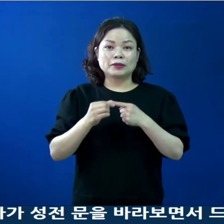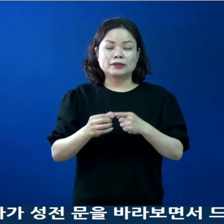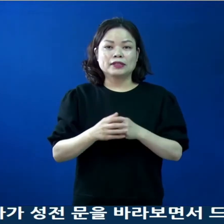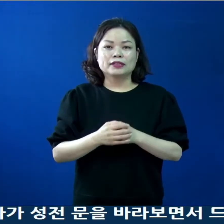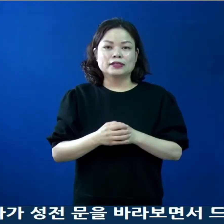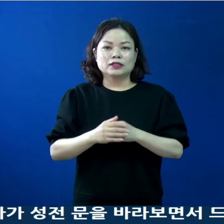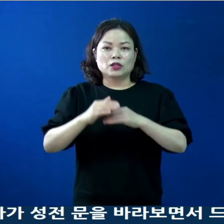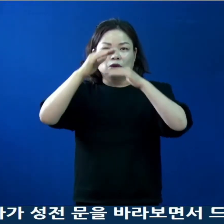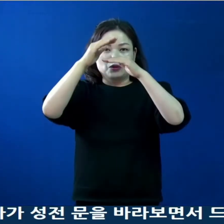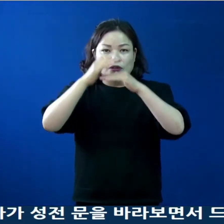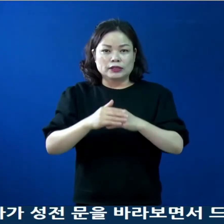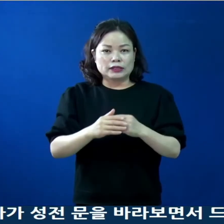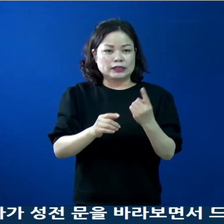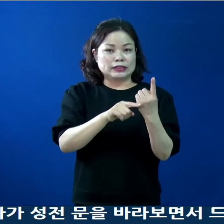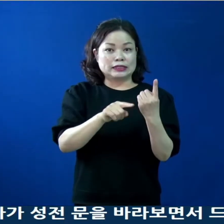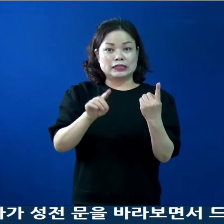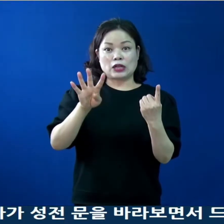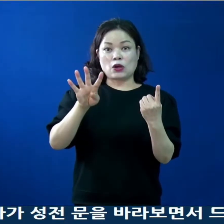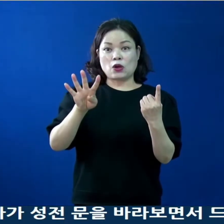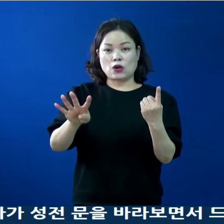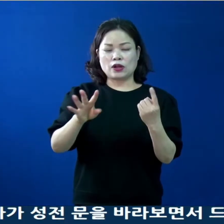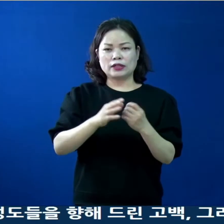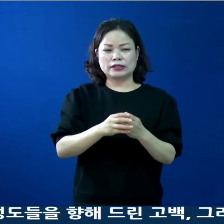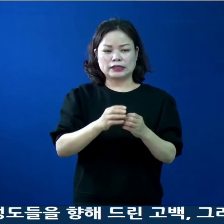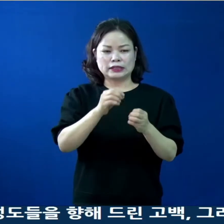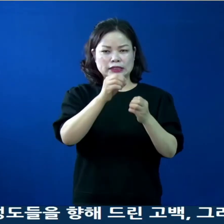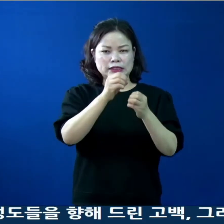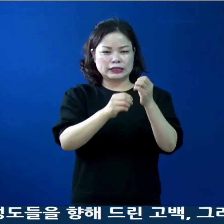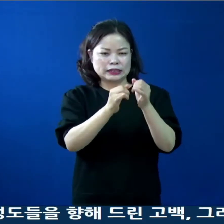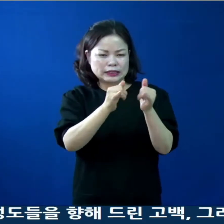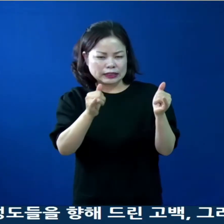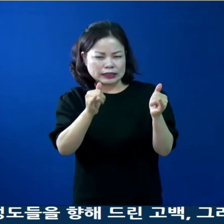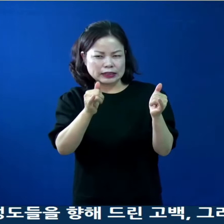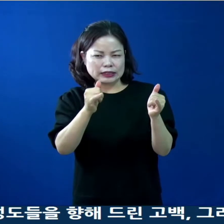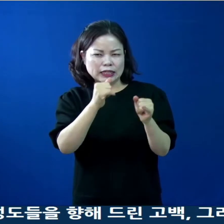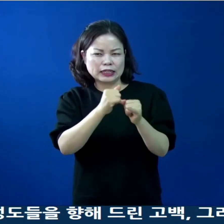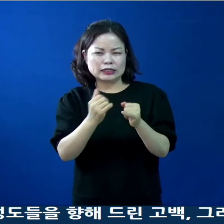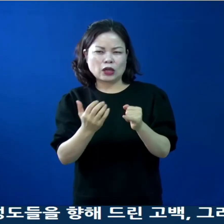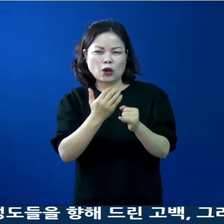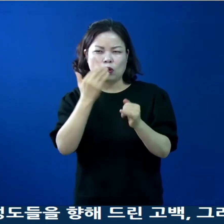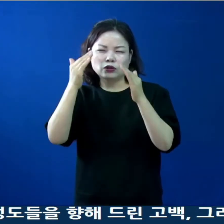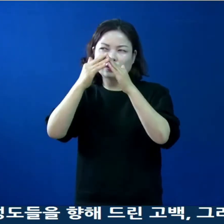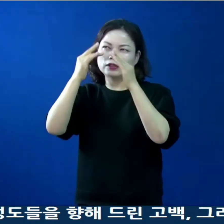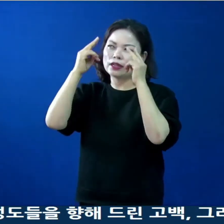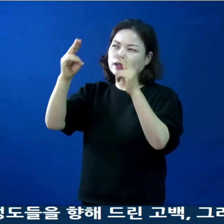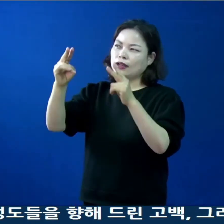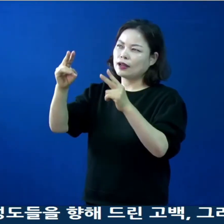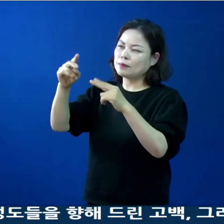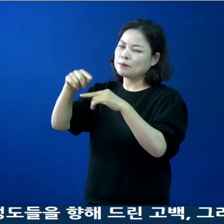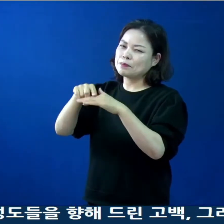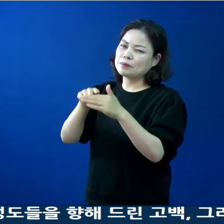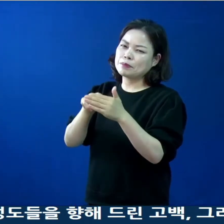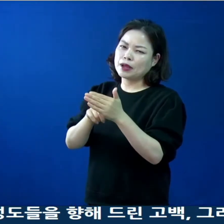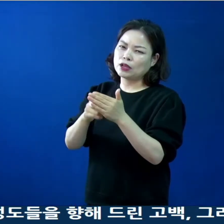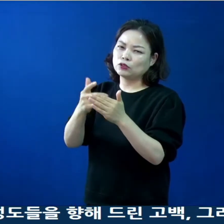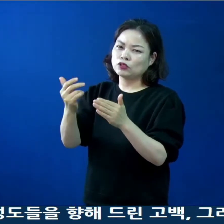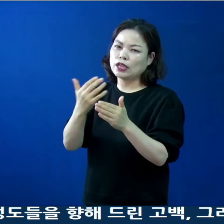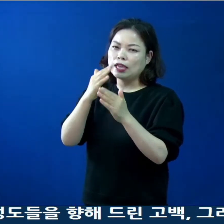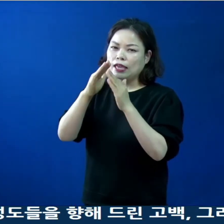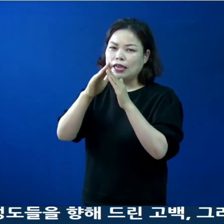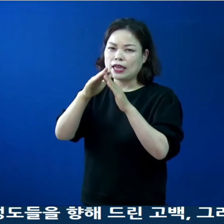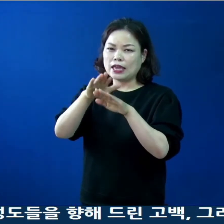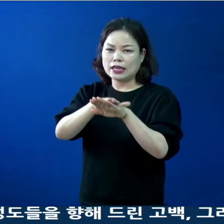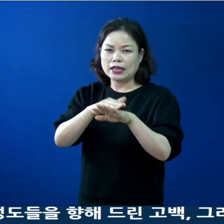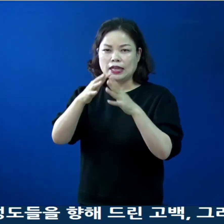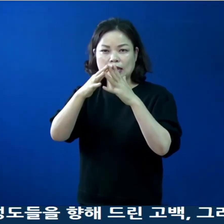본문 1절에서 4절까지는 시인의 성전을 향한 마음을 표현하고 있습니다. 1절에 주의 장막, 2절에